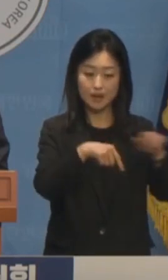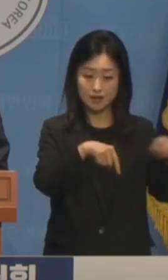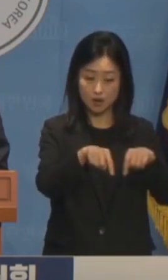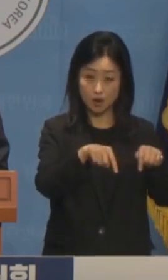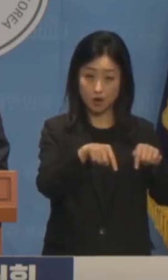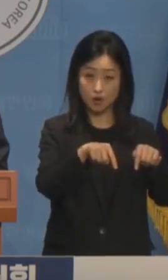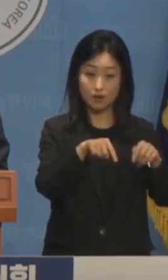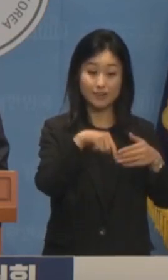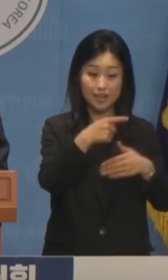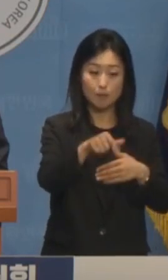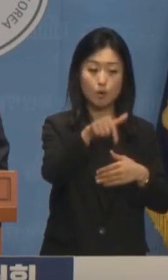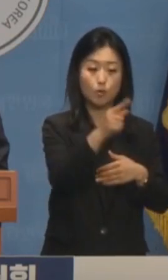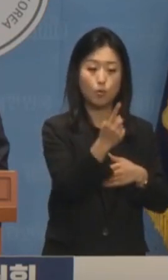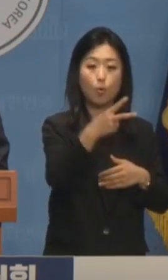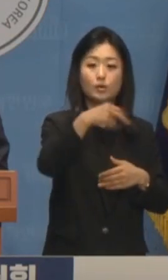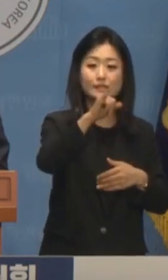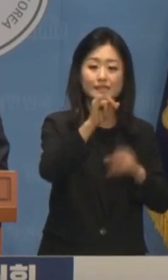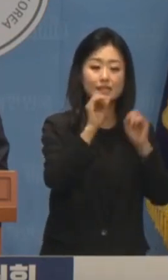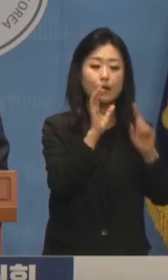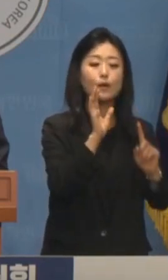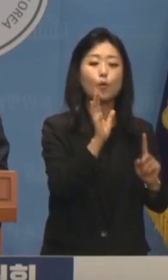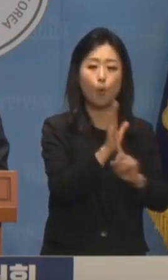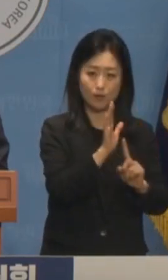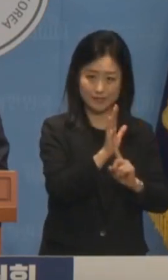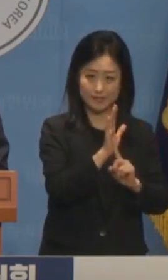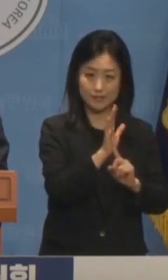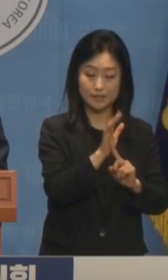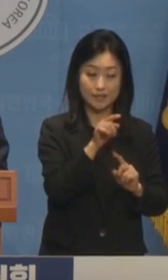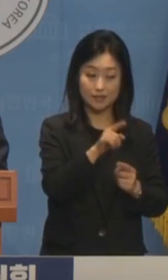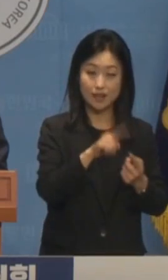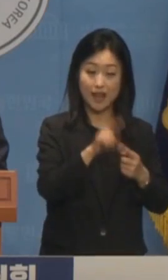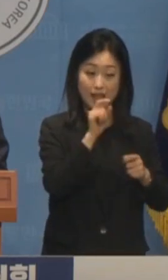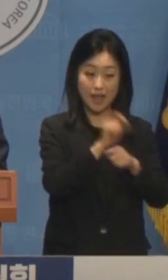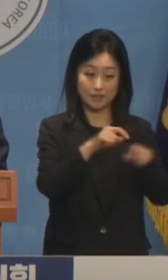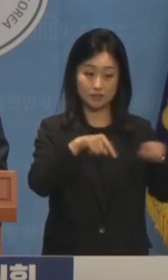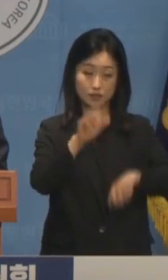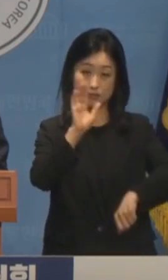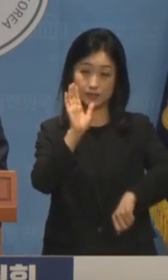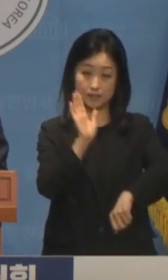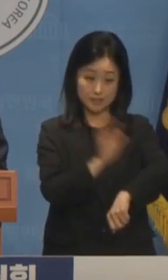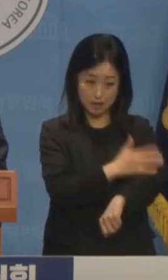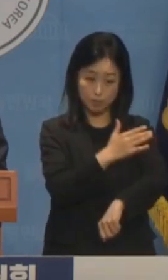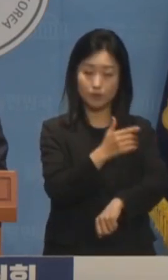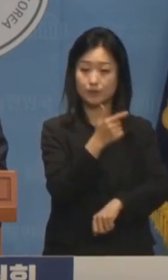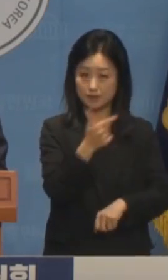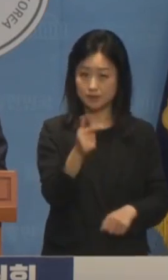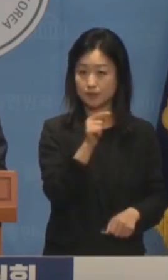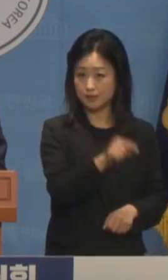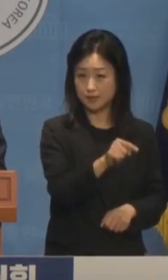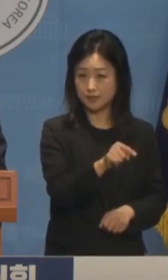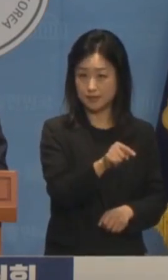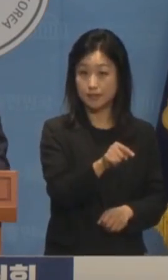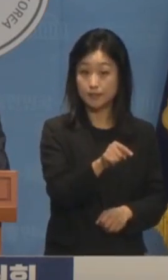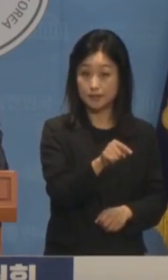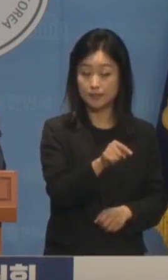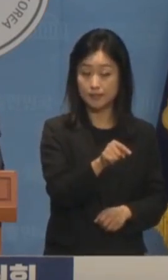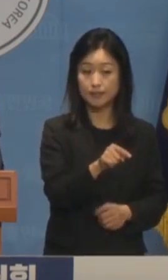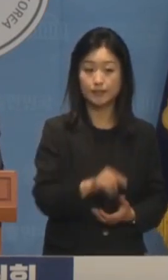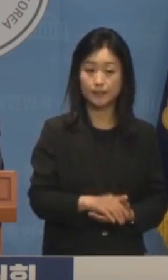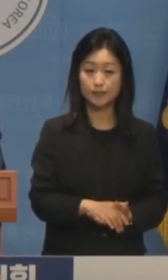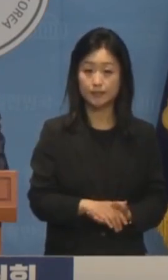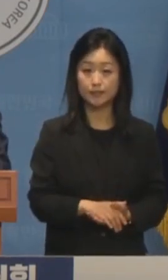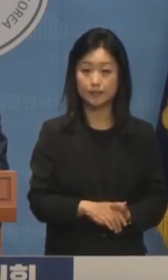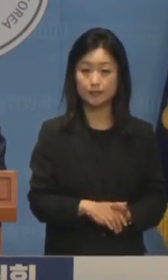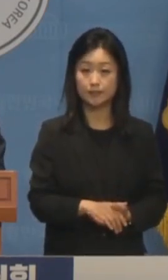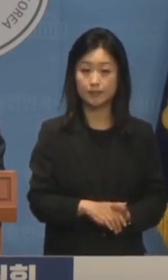넘어서 고시 통치입니다. 위헌 행정의 아주 상징적인 매우 중요한 아주 문제가